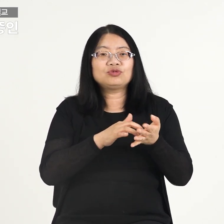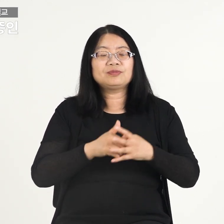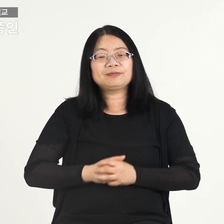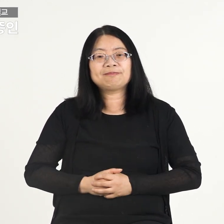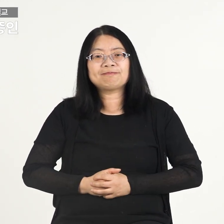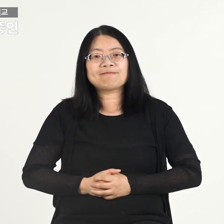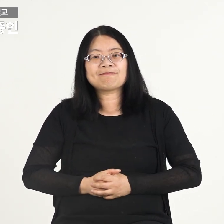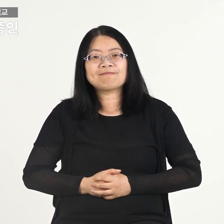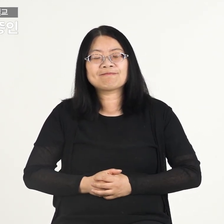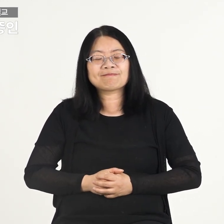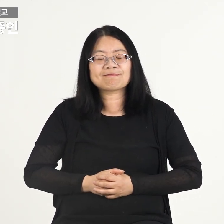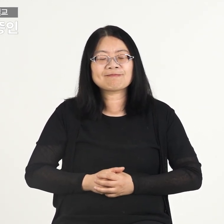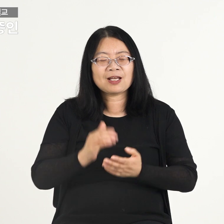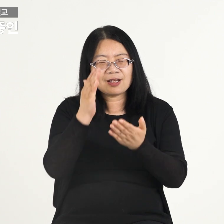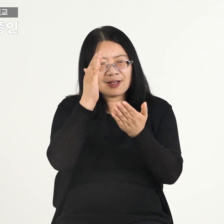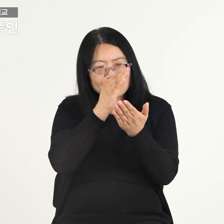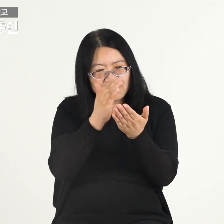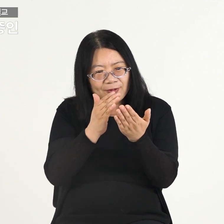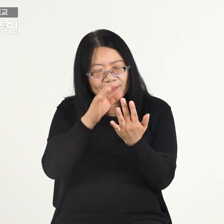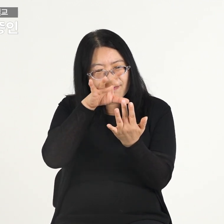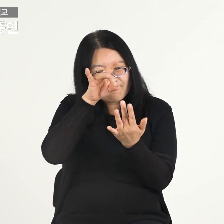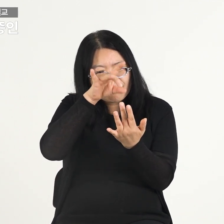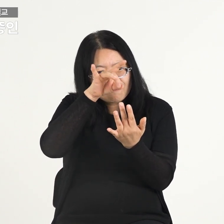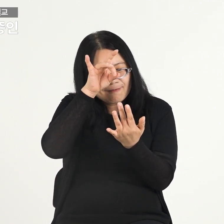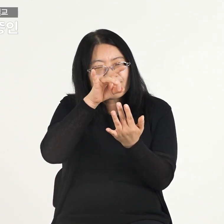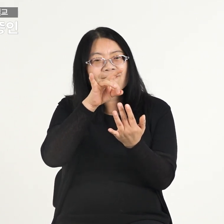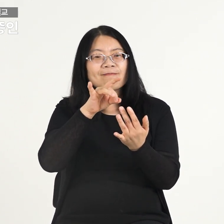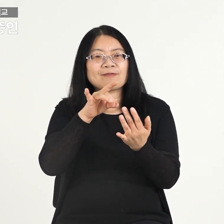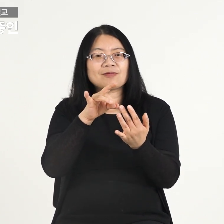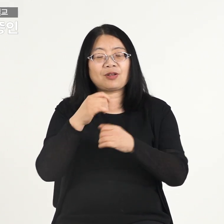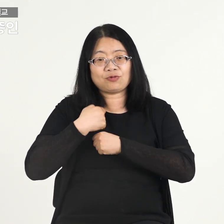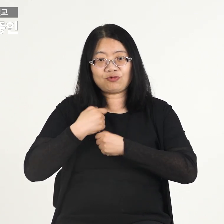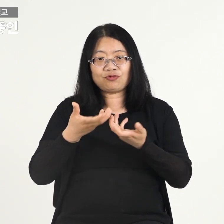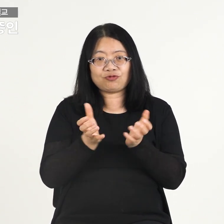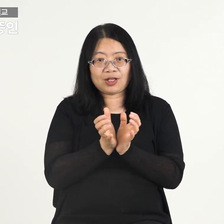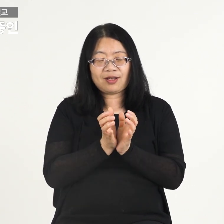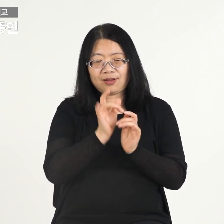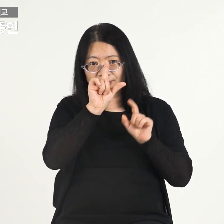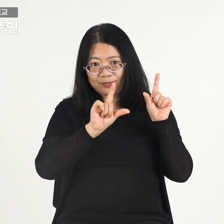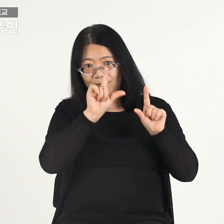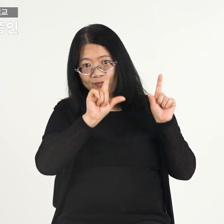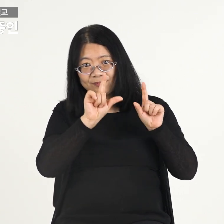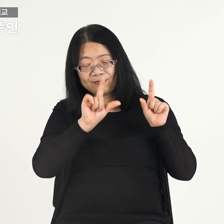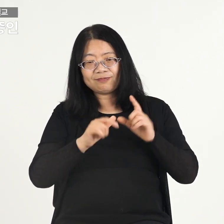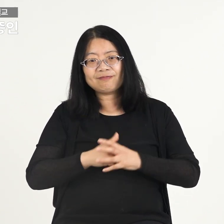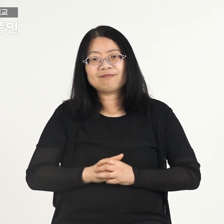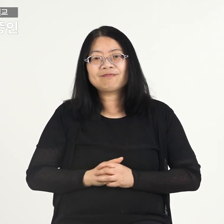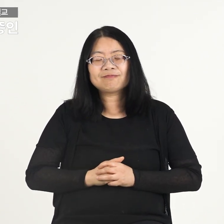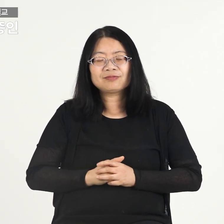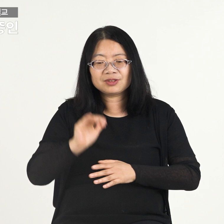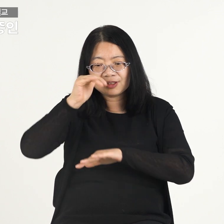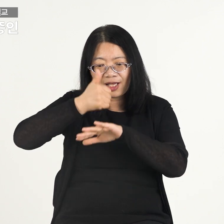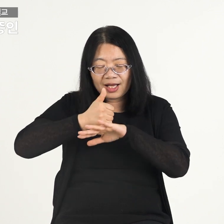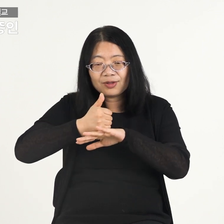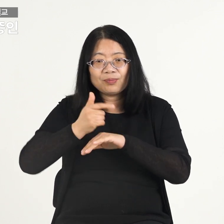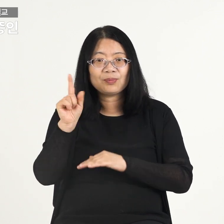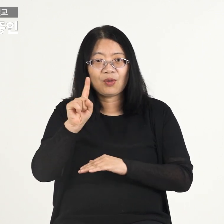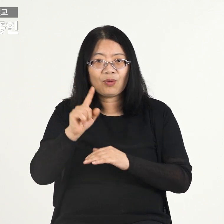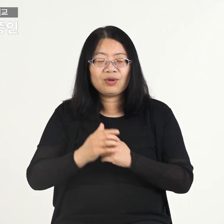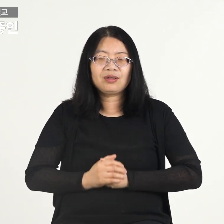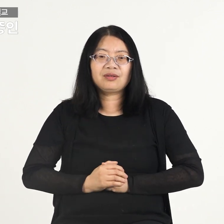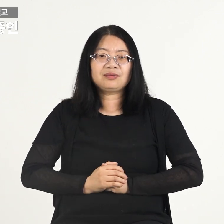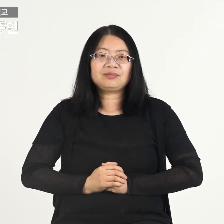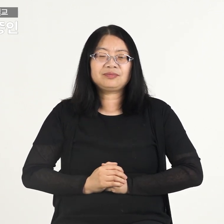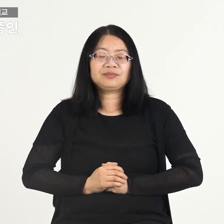고르고 선택해서 뽑힌 어떤 군대 이미지인데 나중에 보니까